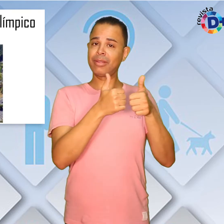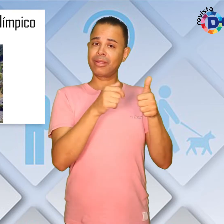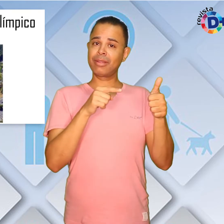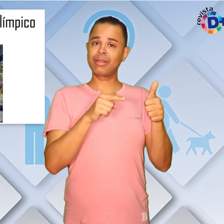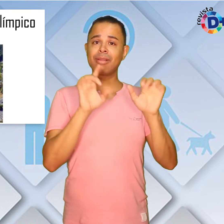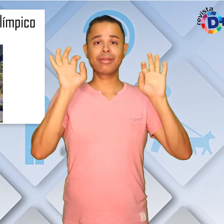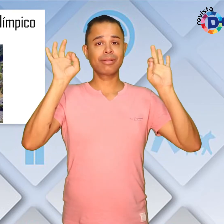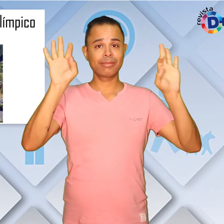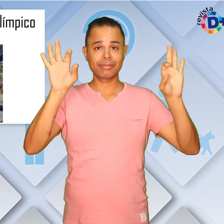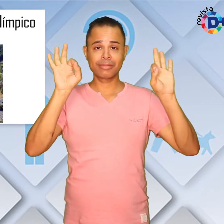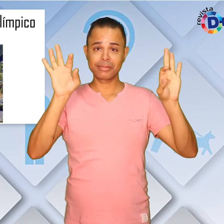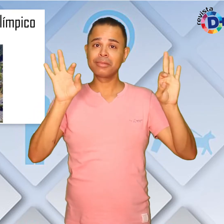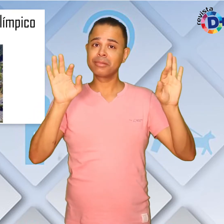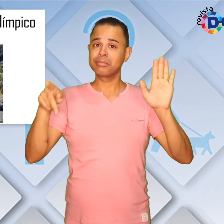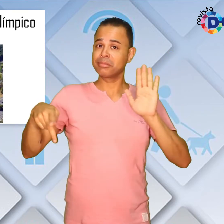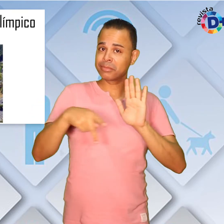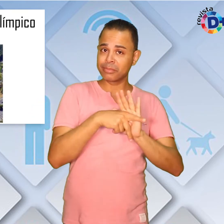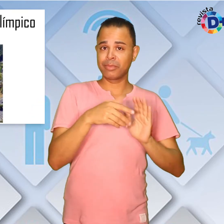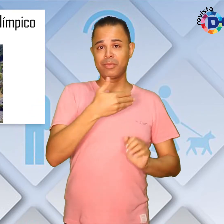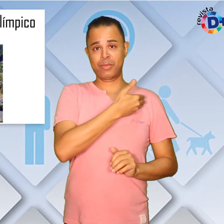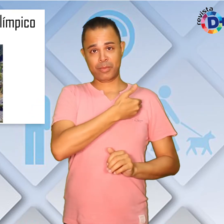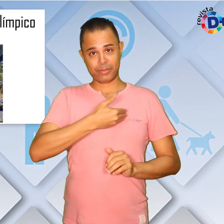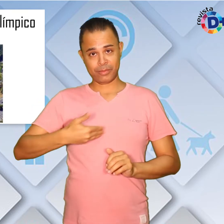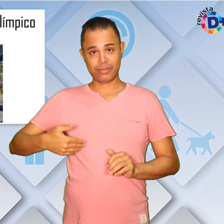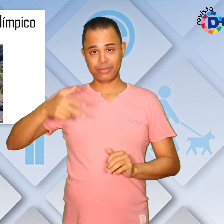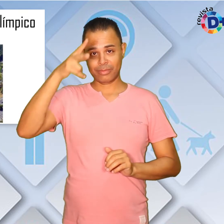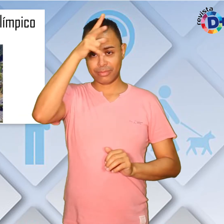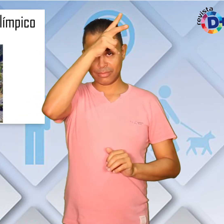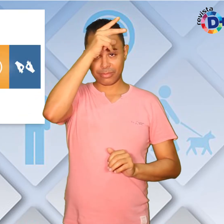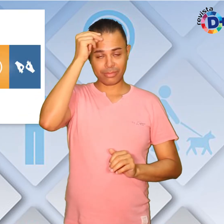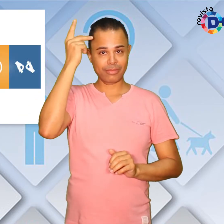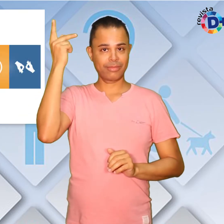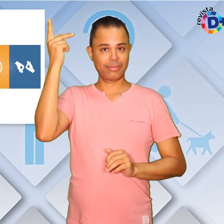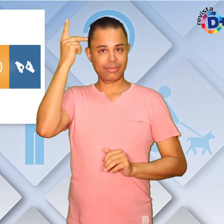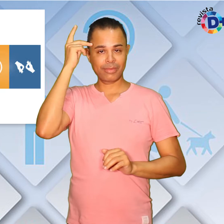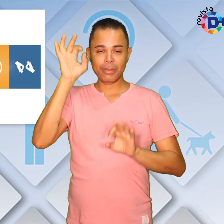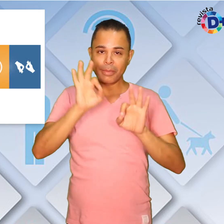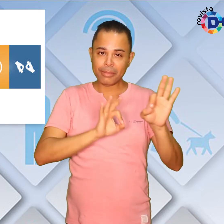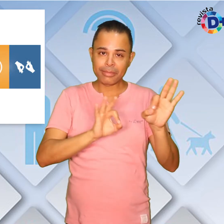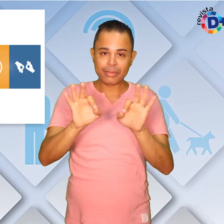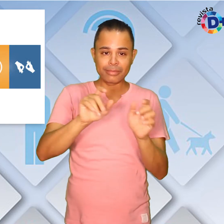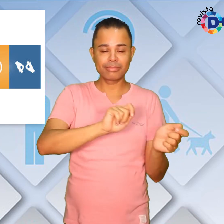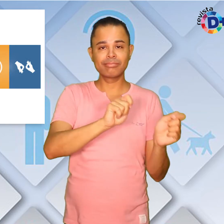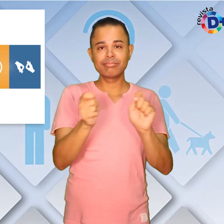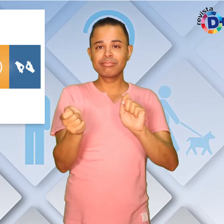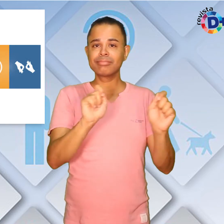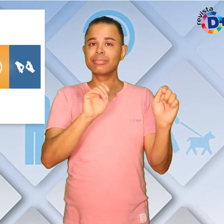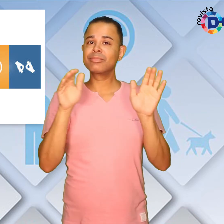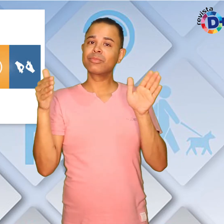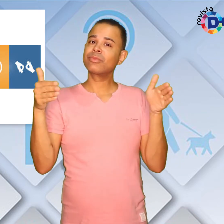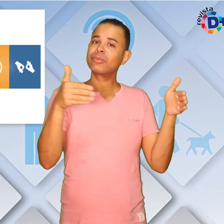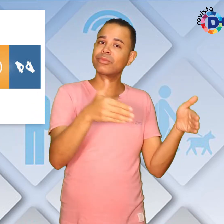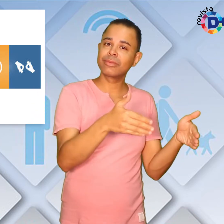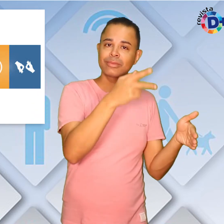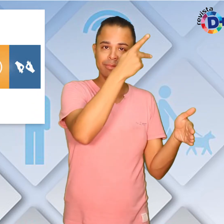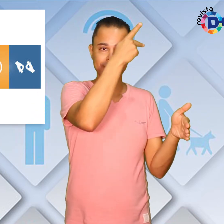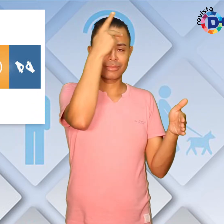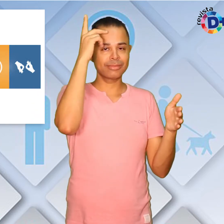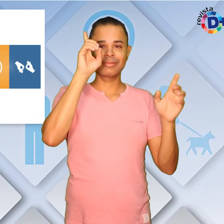do transporte coletivo municipal projetada especialmente para as necessidades